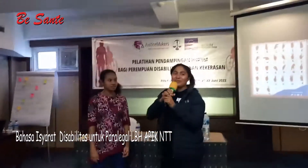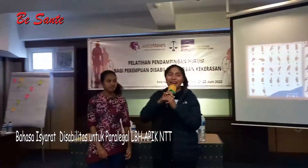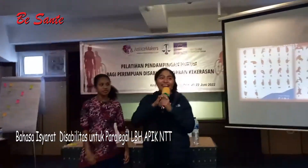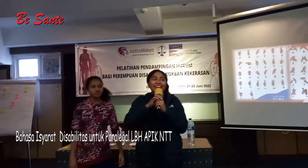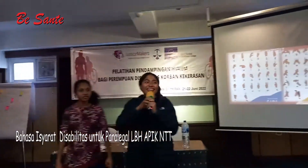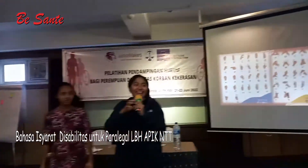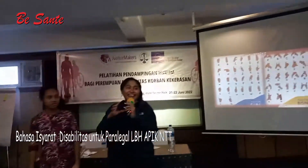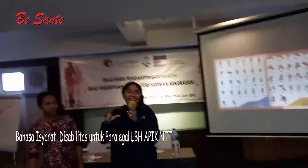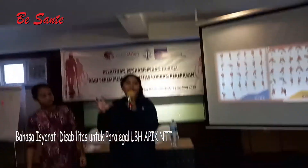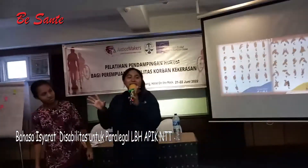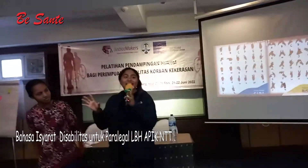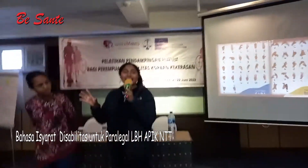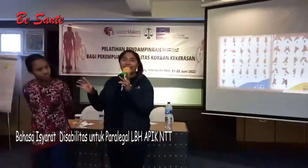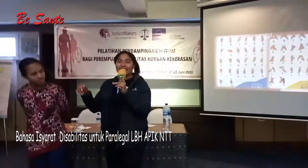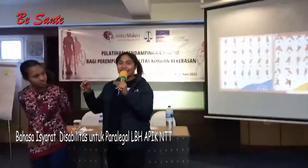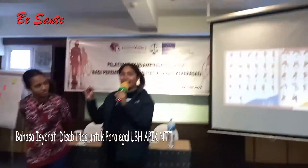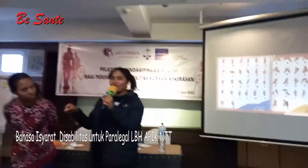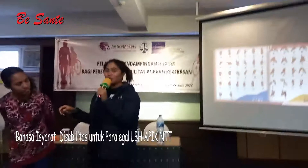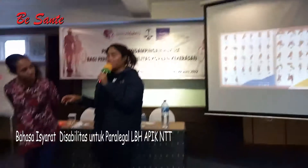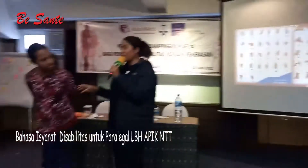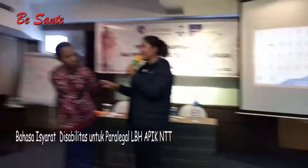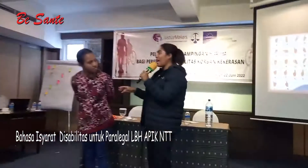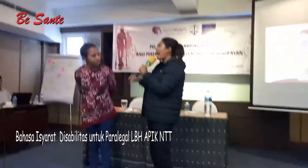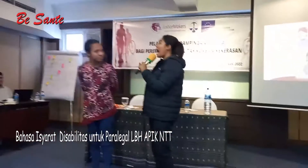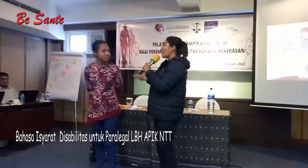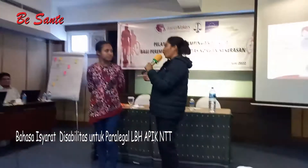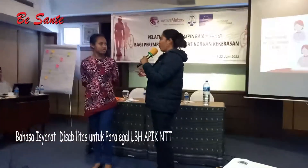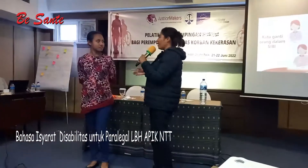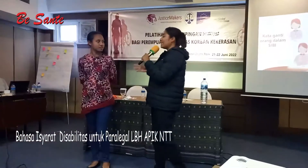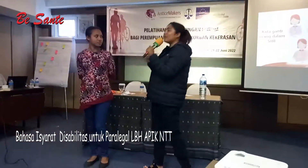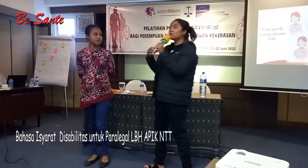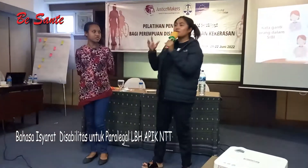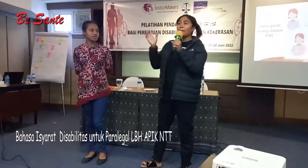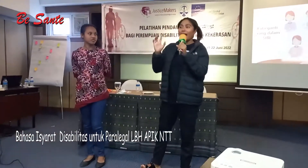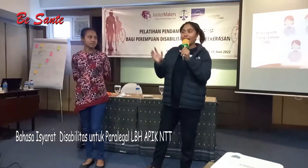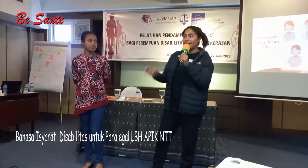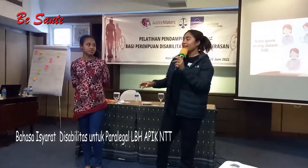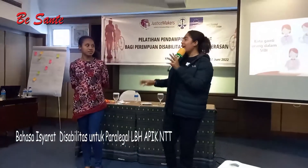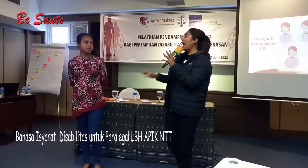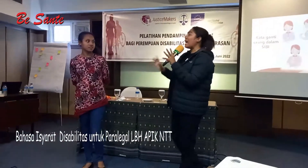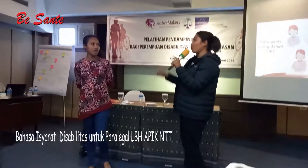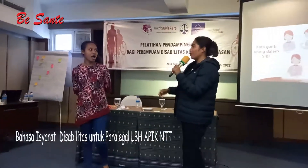sudah abjad tadi, sekarang kita lanjut. Halo, ini untuk sapaan ya. Halo.